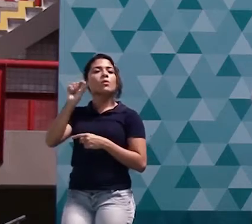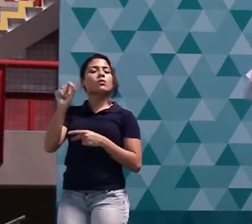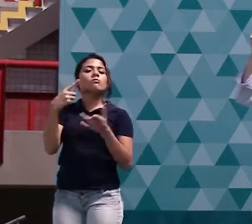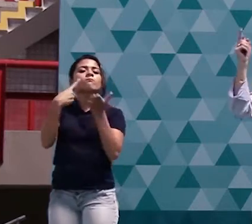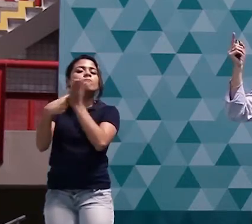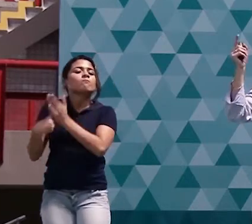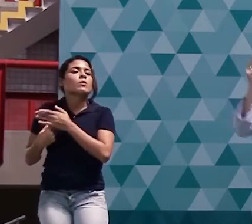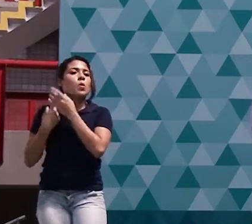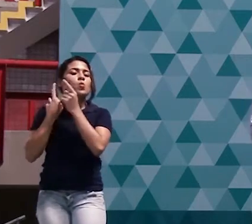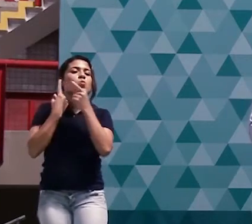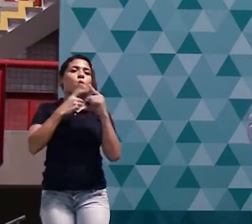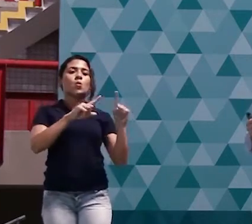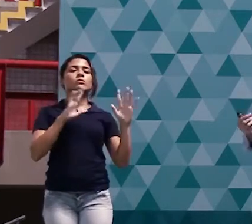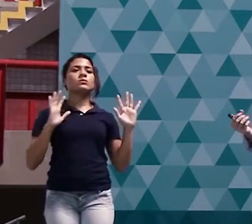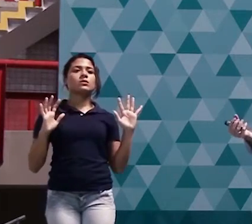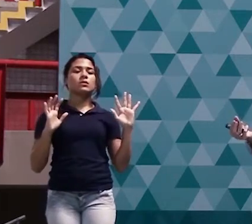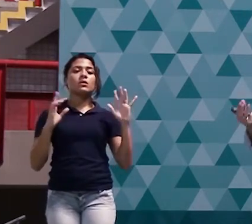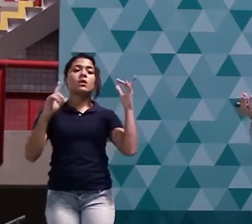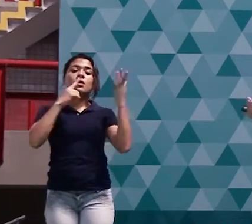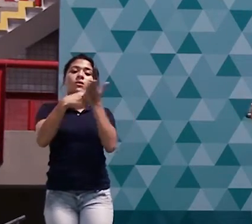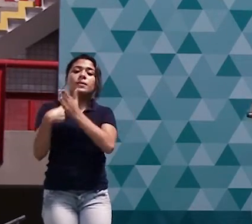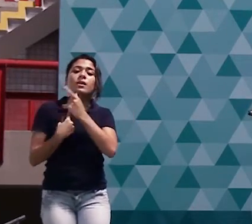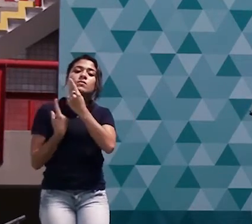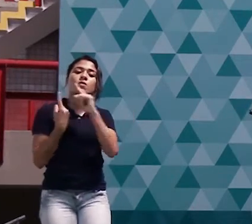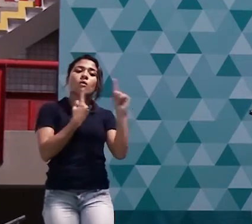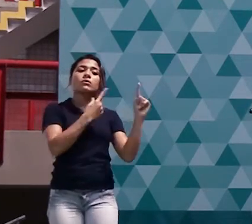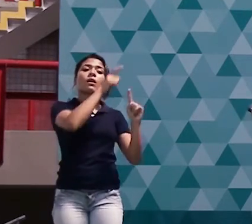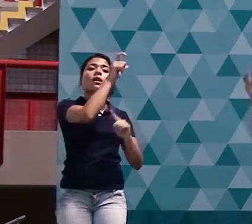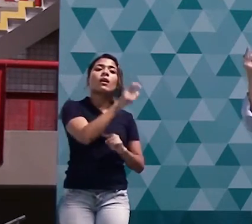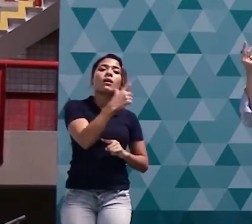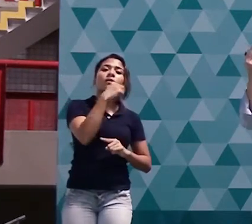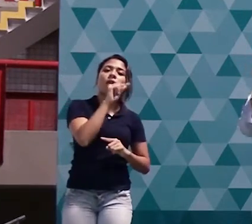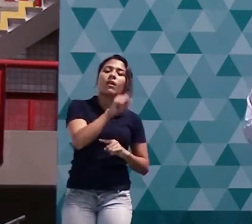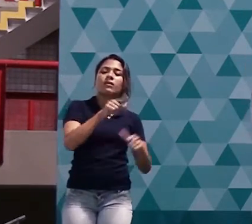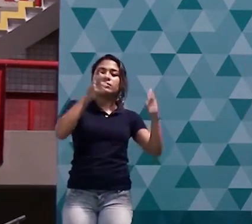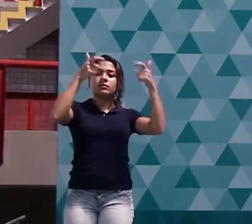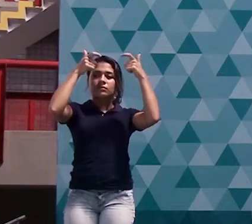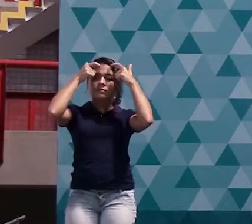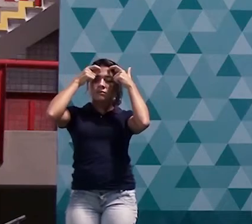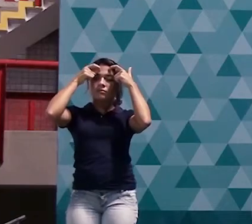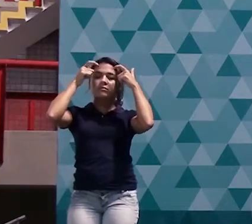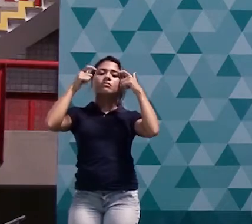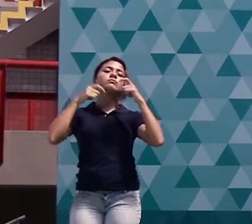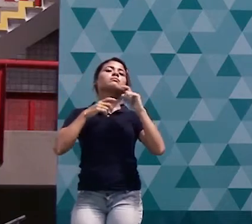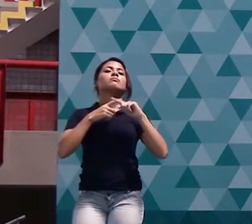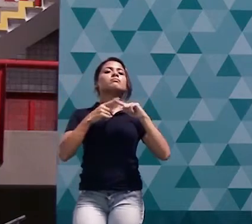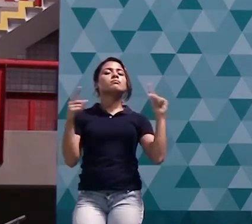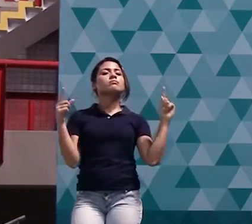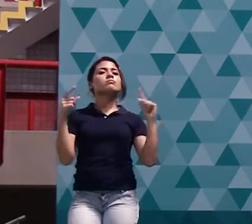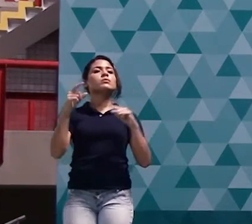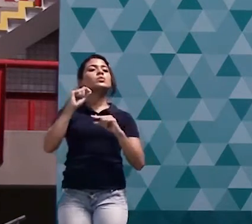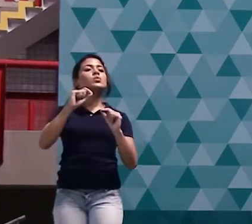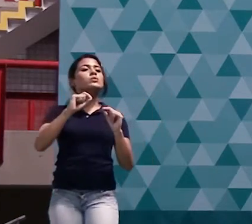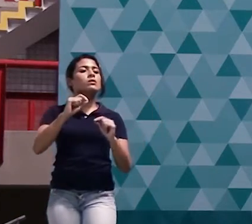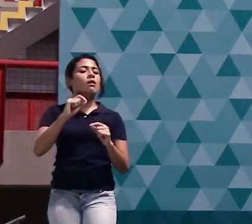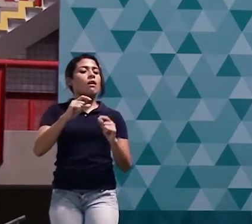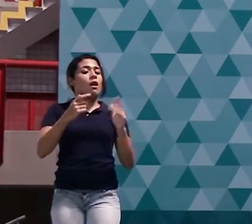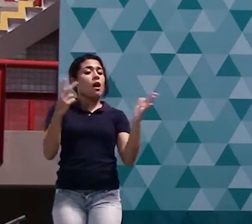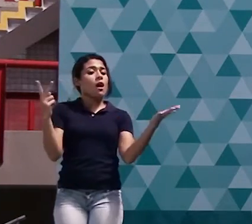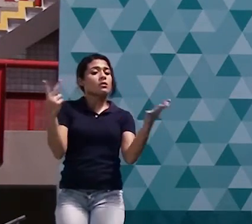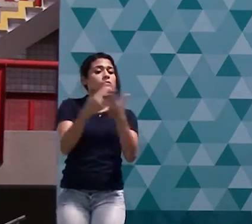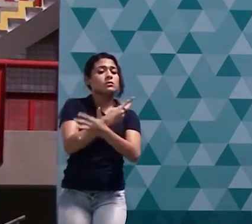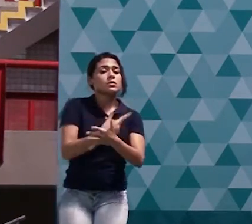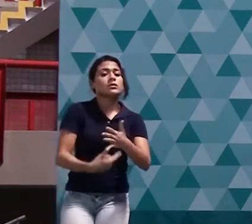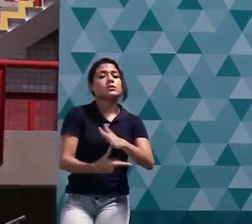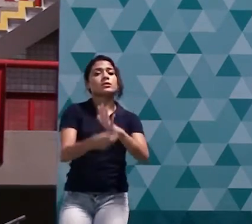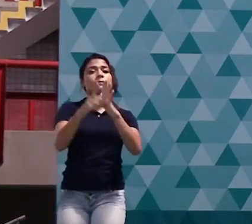iam conspirar contra o rei, mas o movimento não chegou a acontecer. Os dois movimentos foram denunciados e antes mesmo de acontecer, a